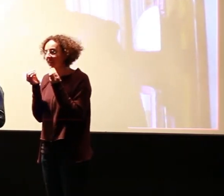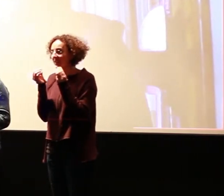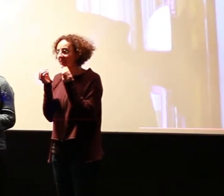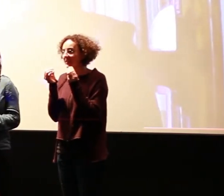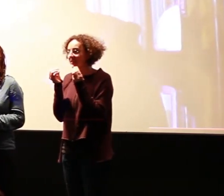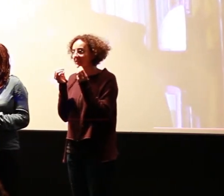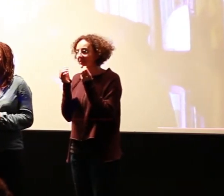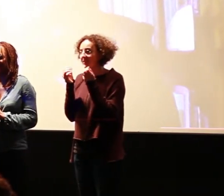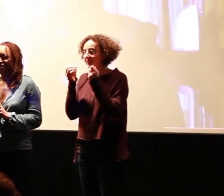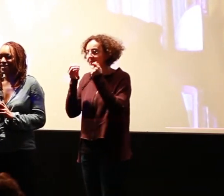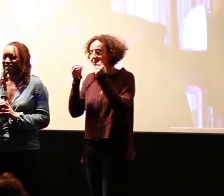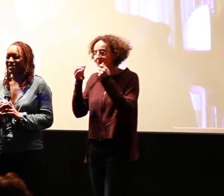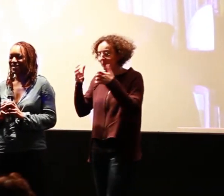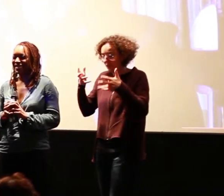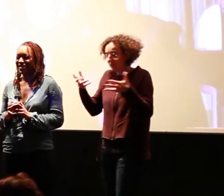empêcher